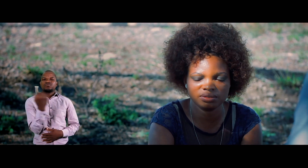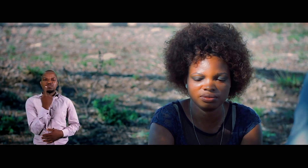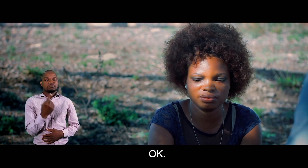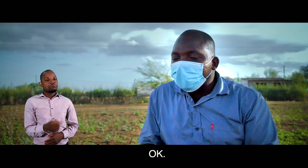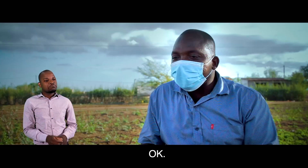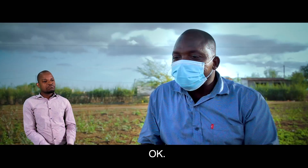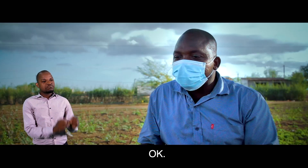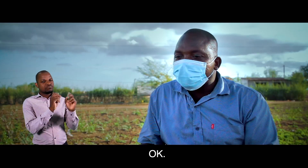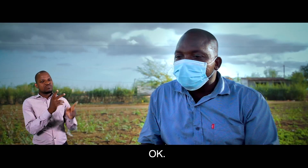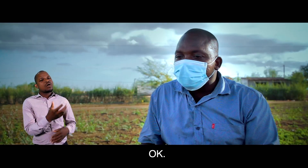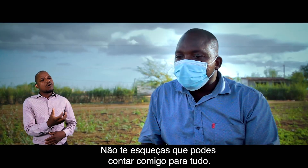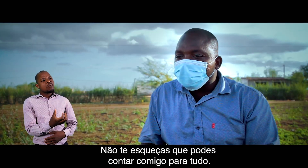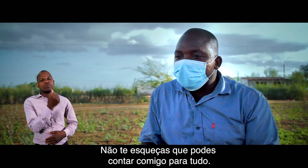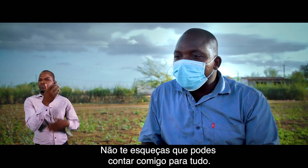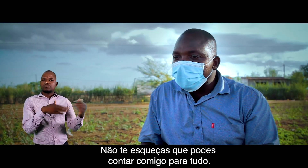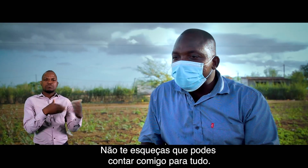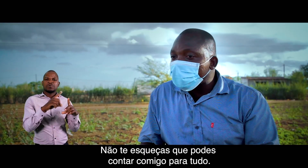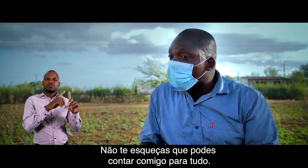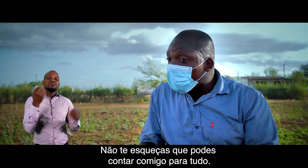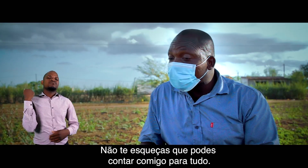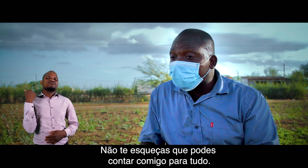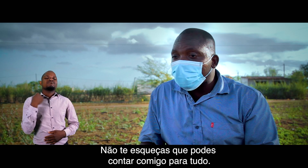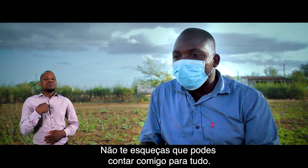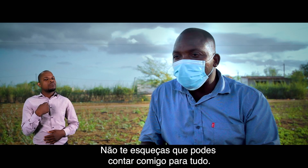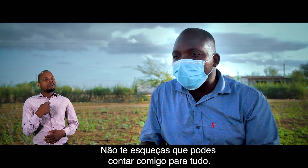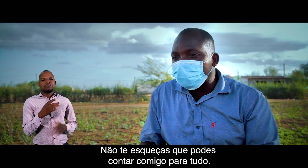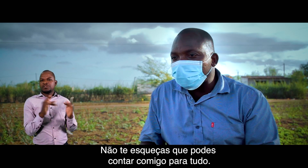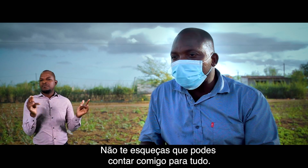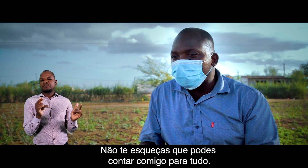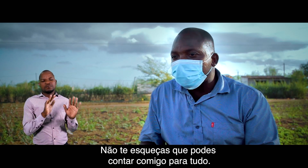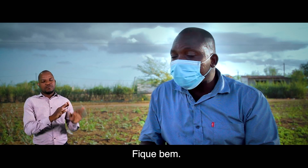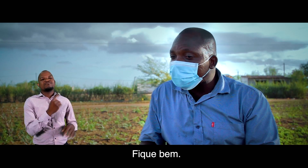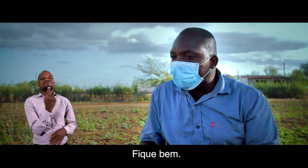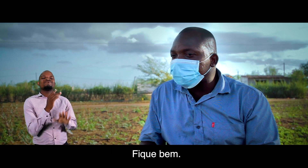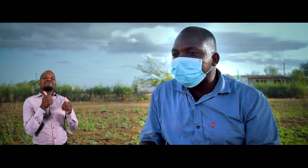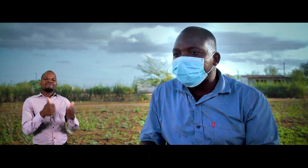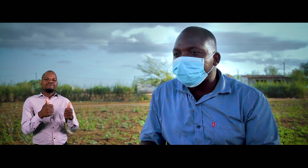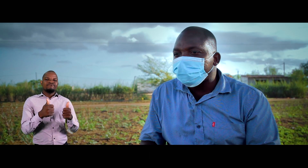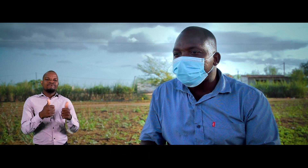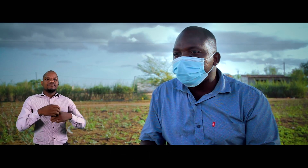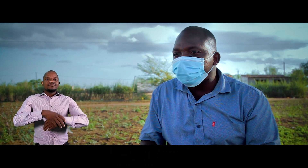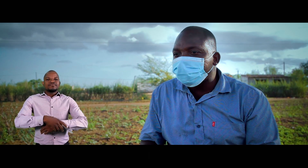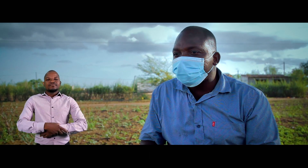apenas. Ok. Não te esqueças que podes contar comigo para tudo. Fique bem.